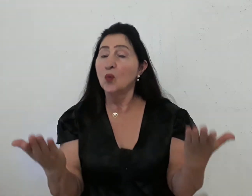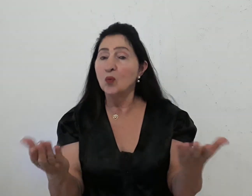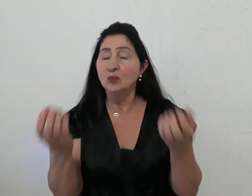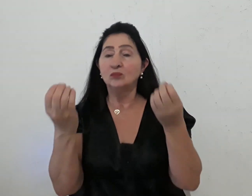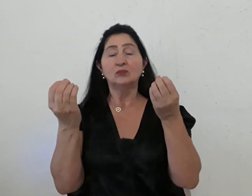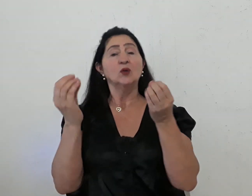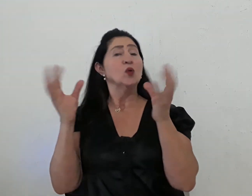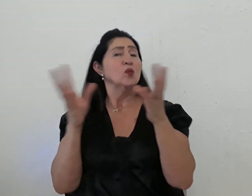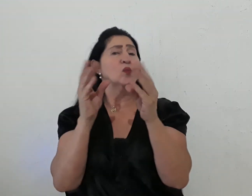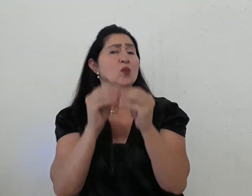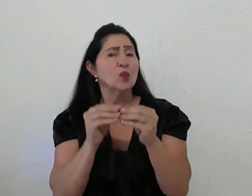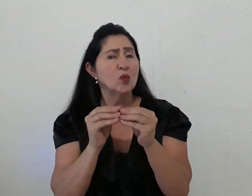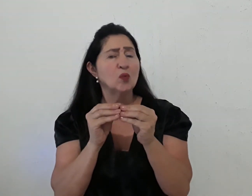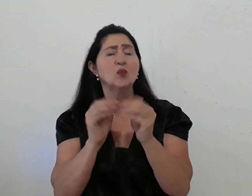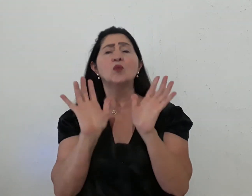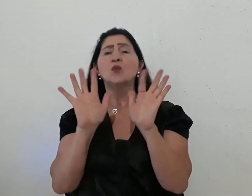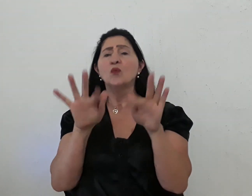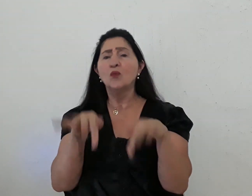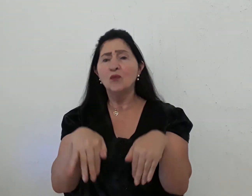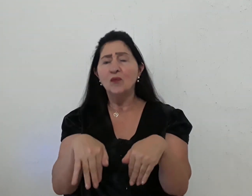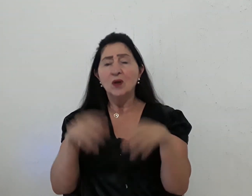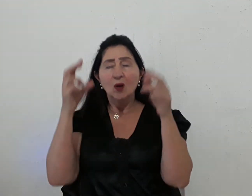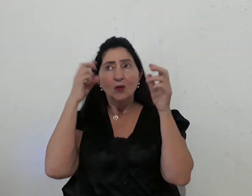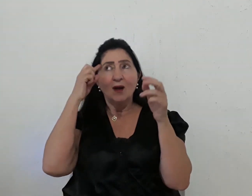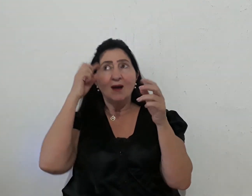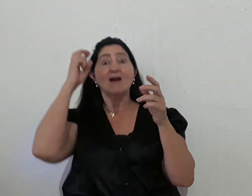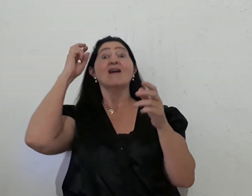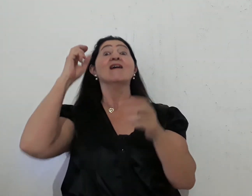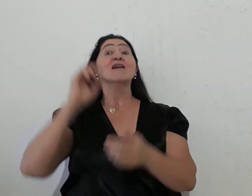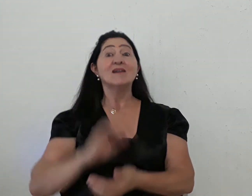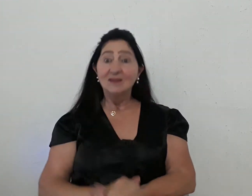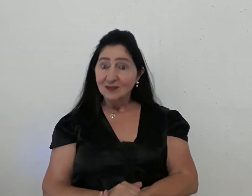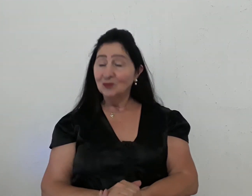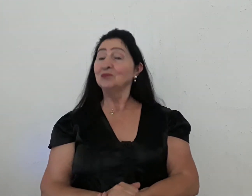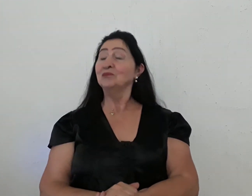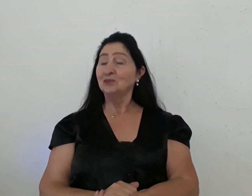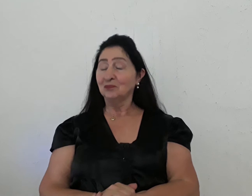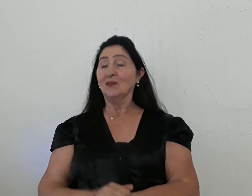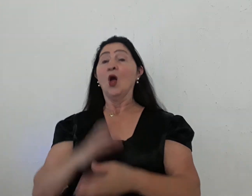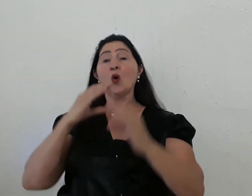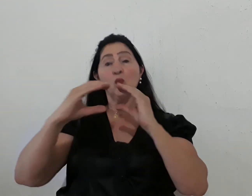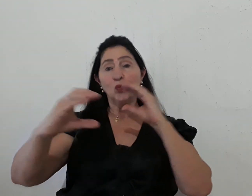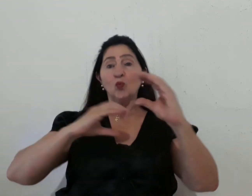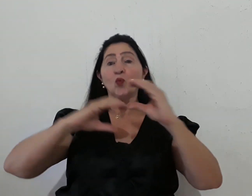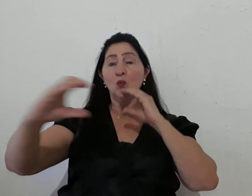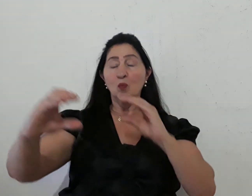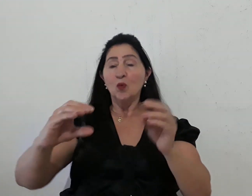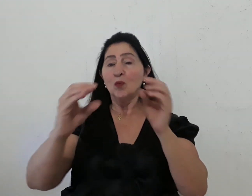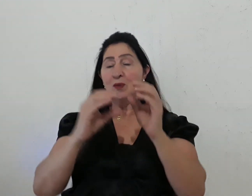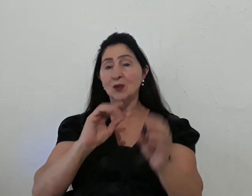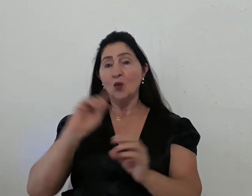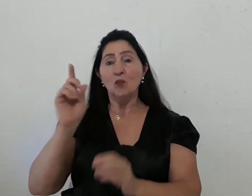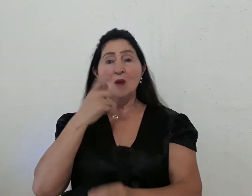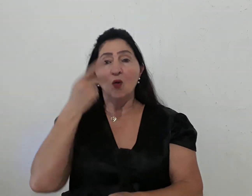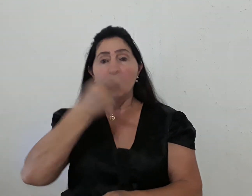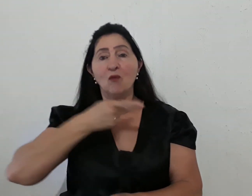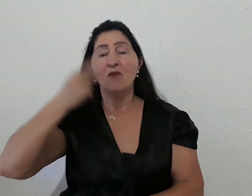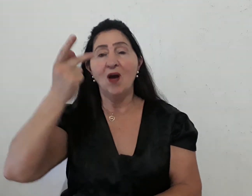a visualização da imagem mental. Essa comunicação não verbal, a icônica, não